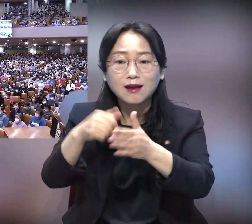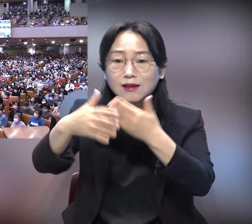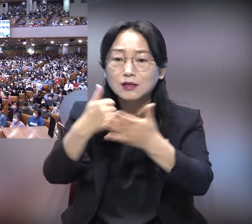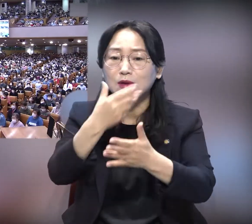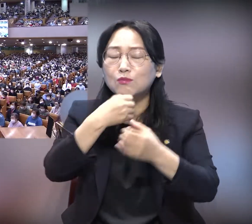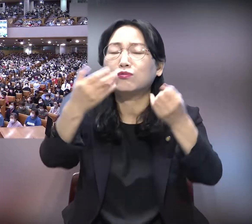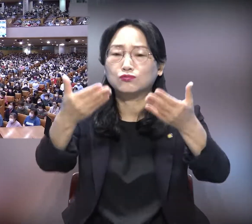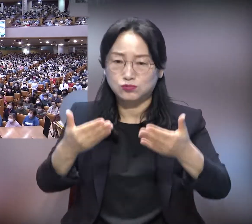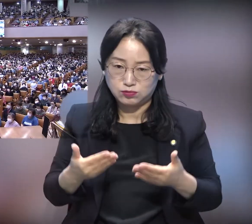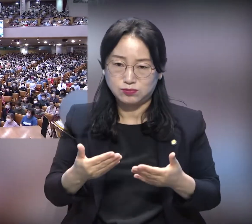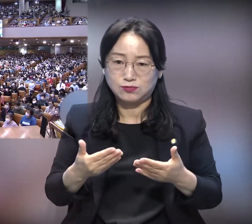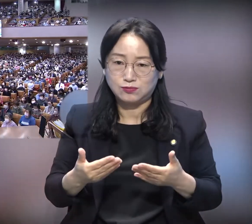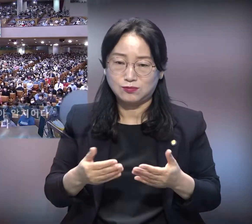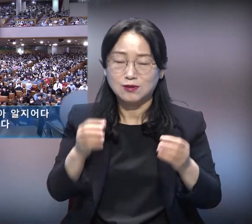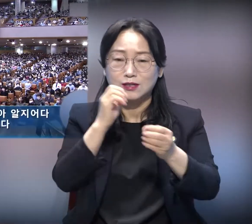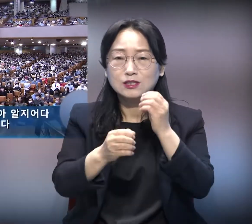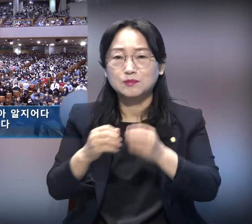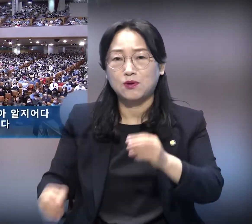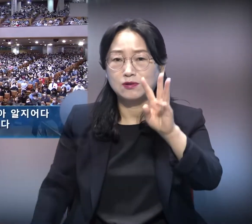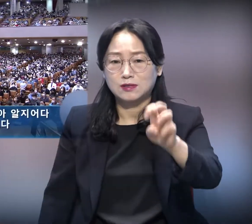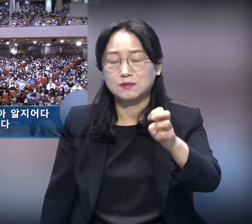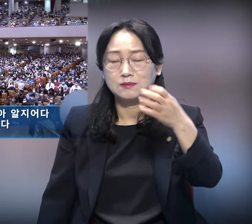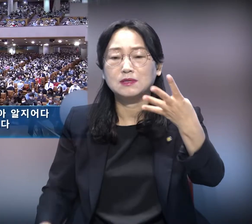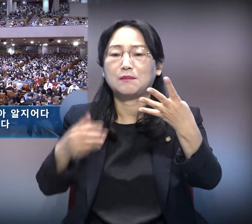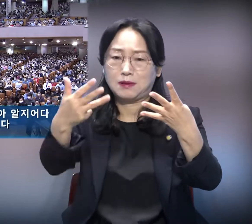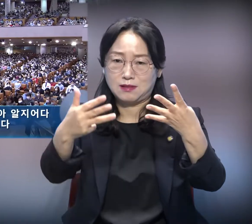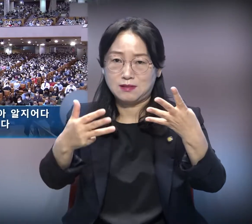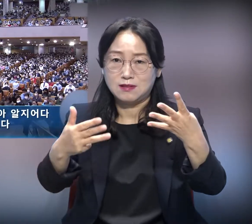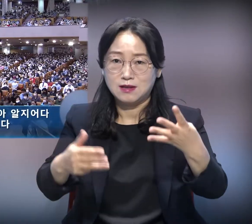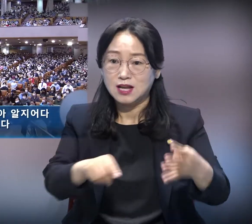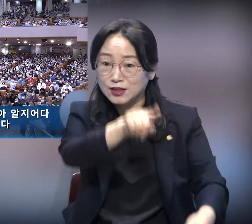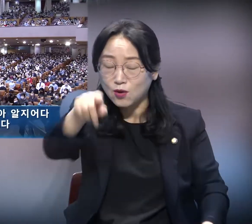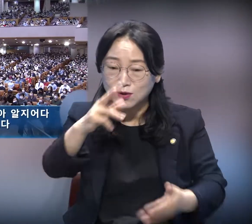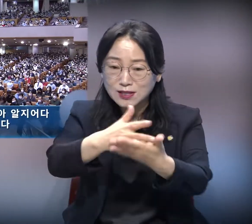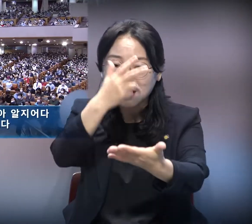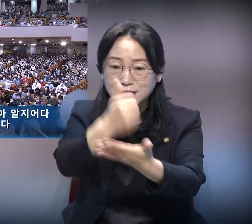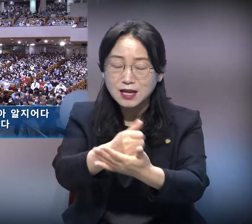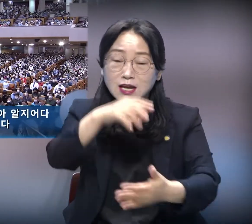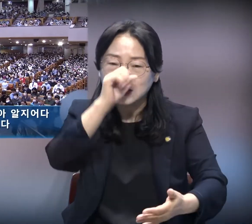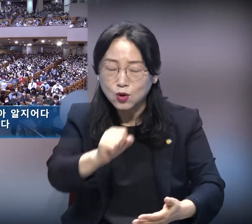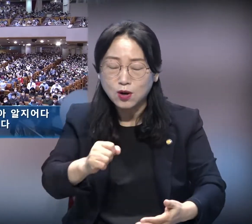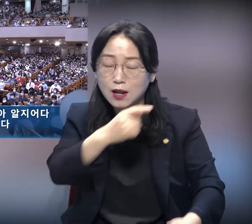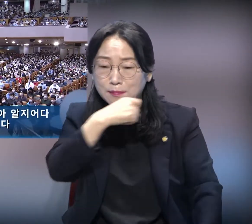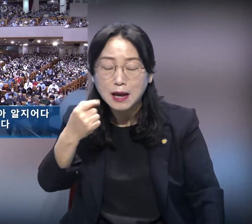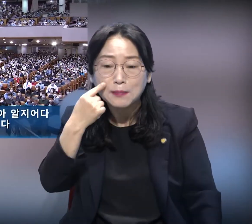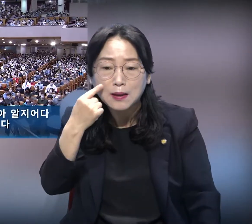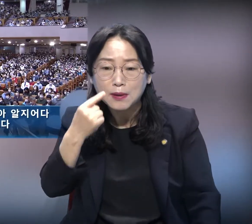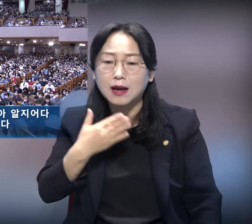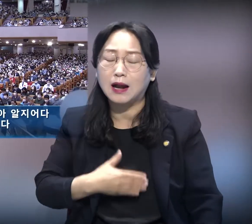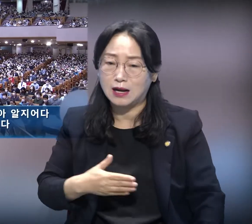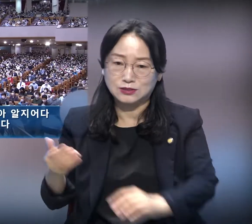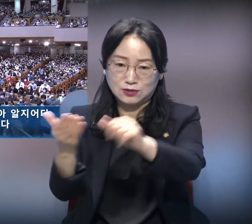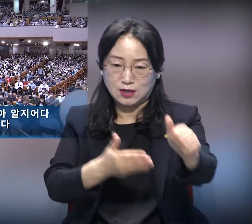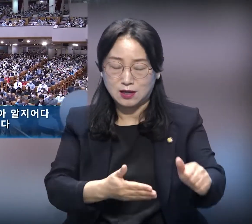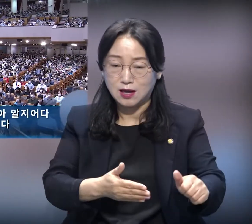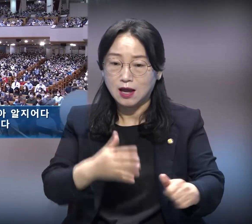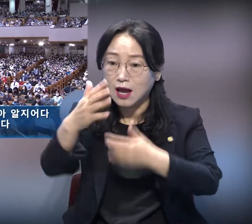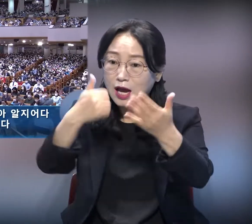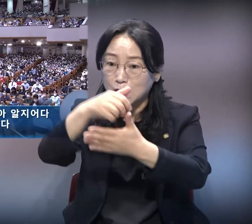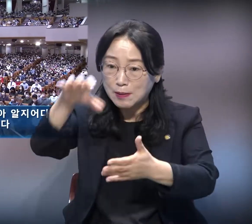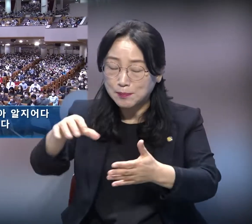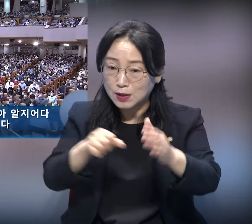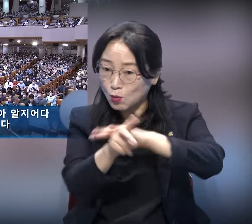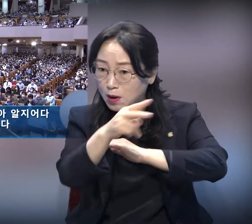복을 내려 주시는 것입니다. 시편 34편 8절 말씀합니다. 너희는 야훼 선하심을 맛보할지어다. 그에게 피하는 자는